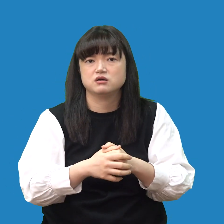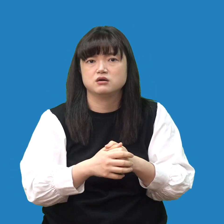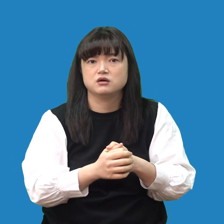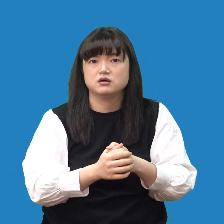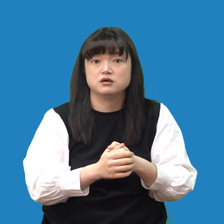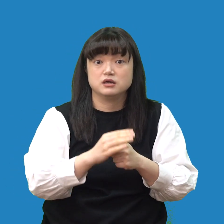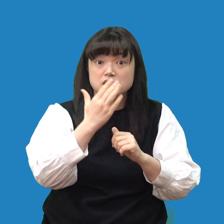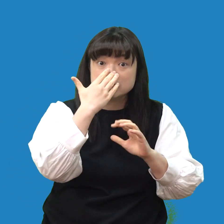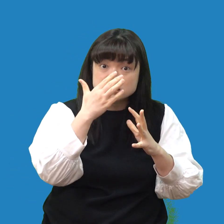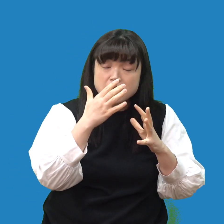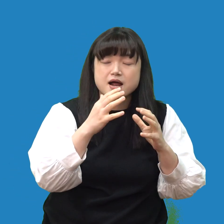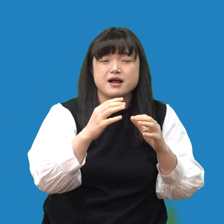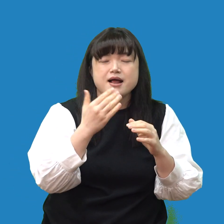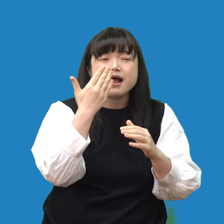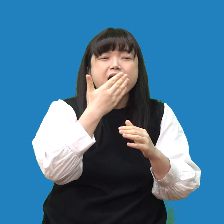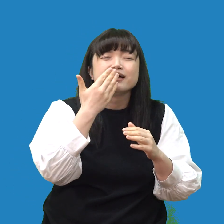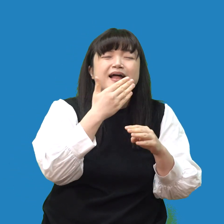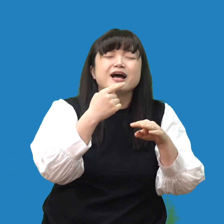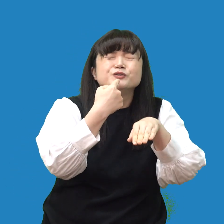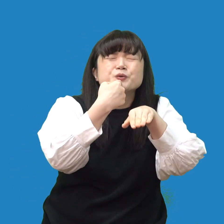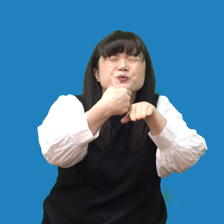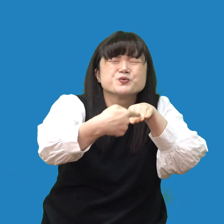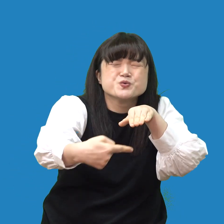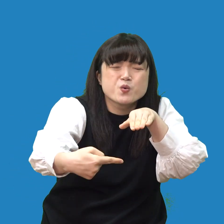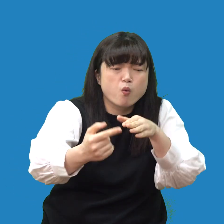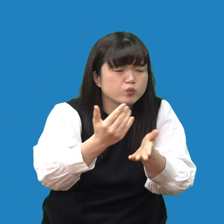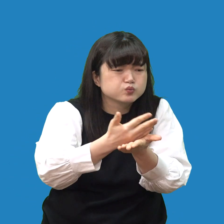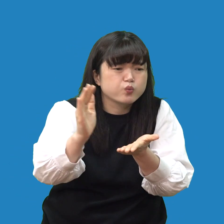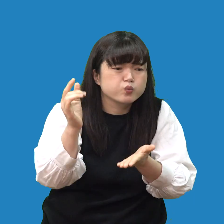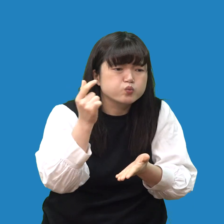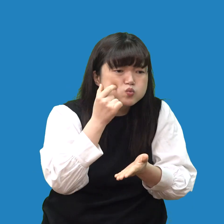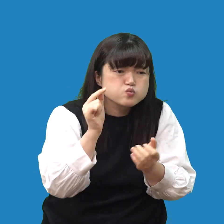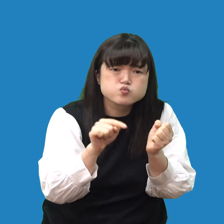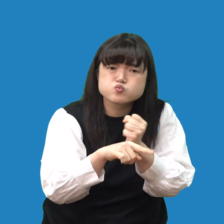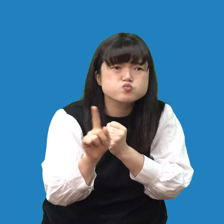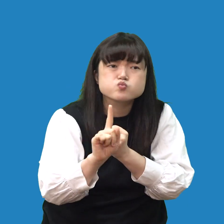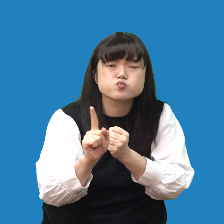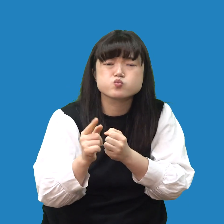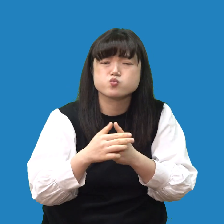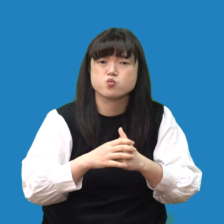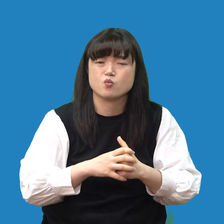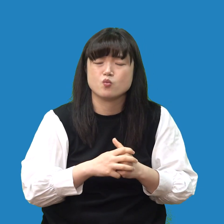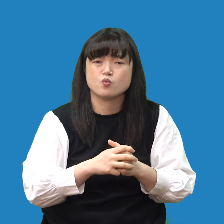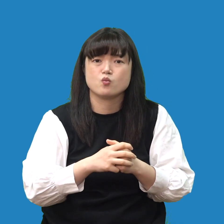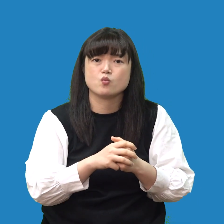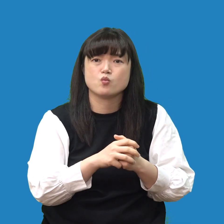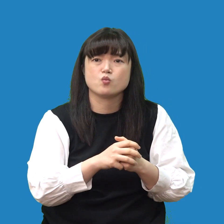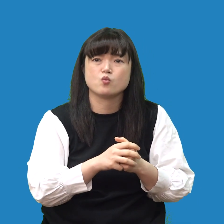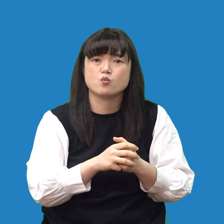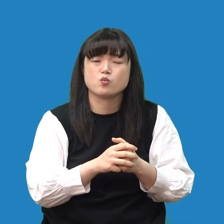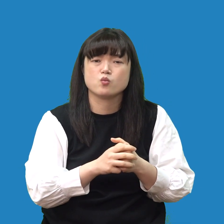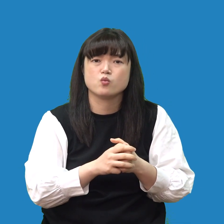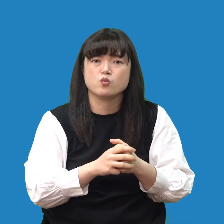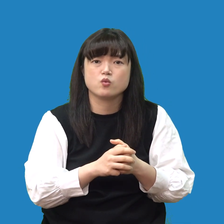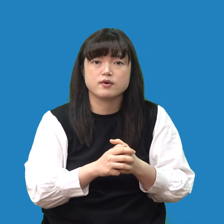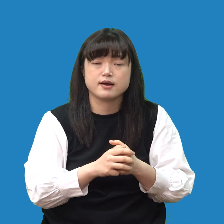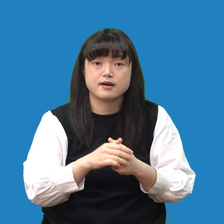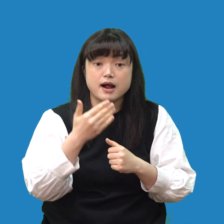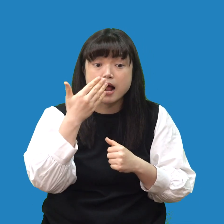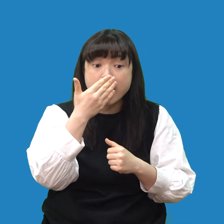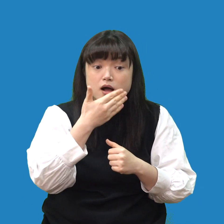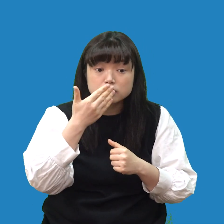그 이스라엘 백성들이 가나안 족속을 왜 쫓아내지 못했는가? 이 가나안